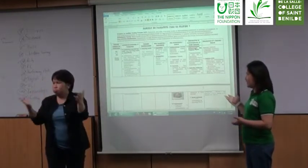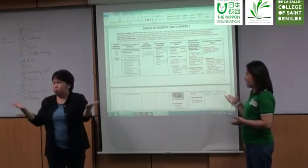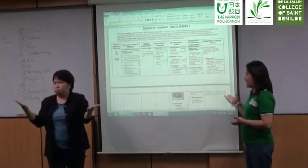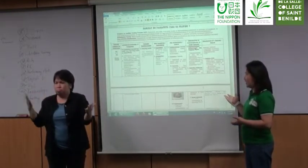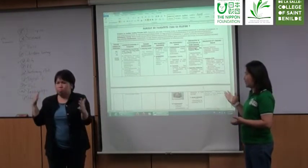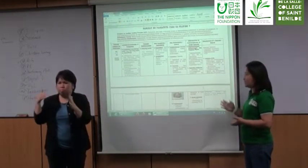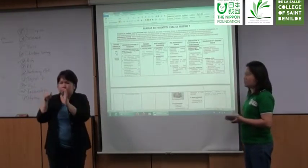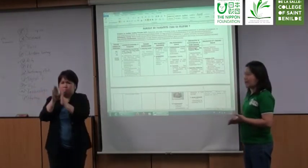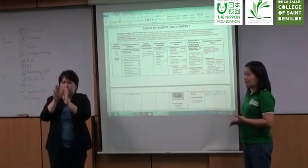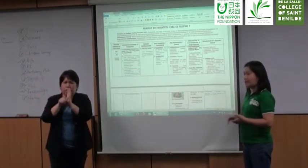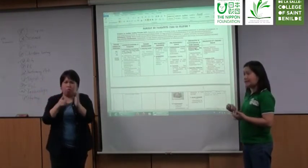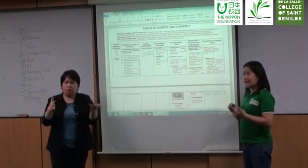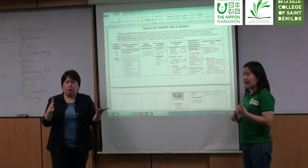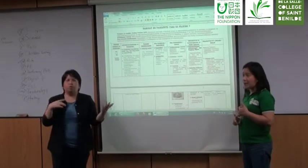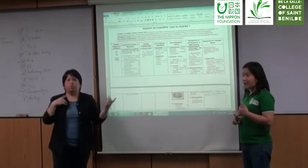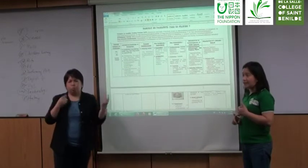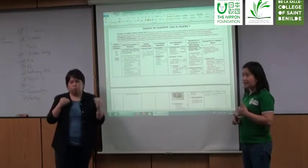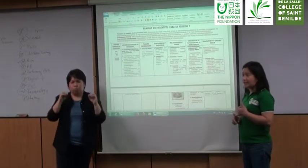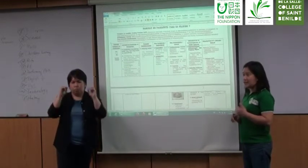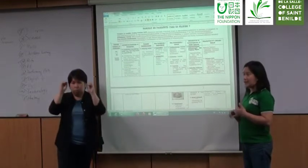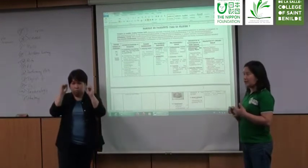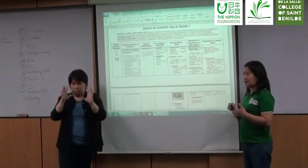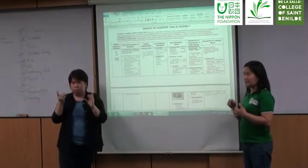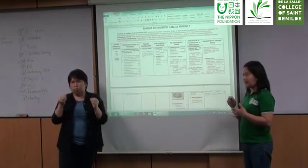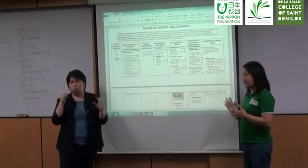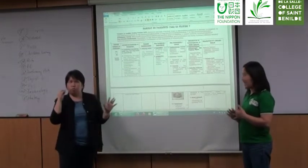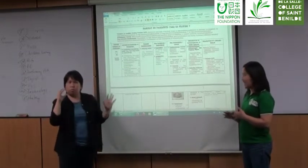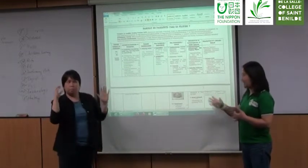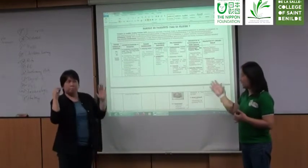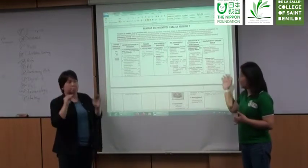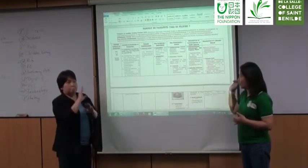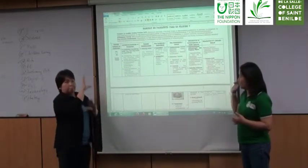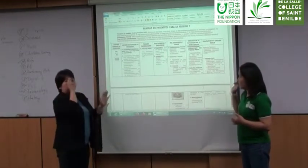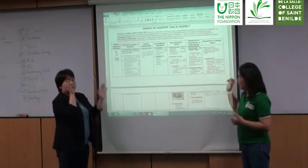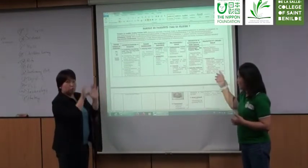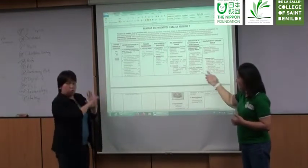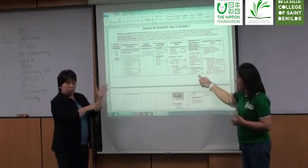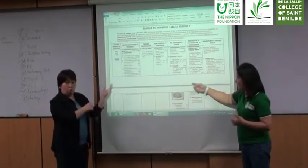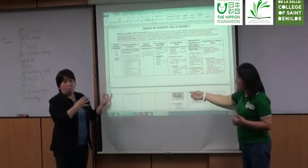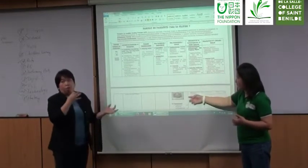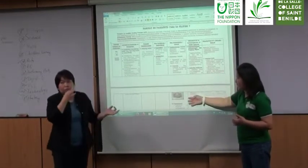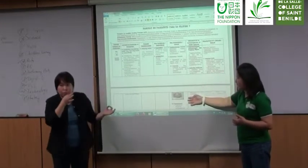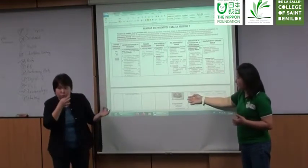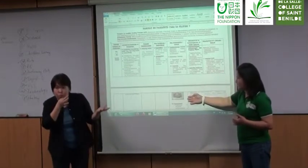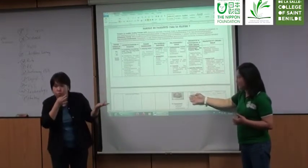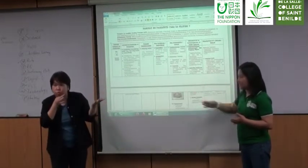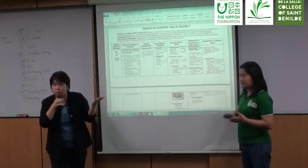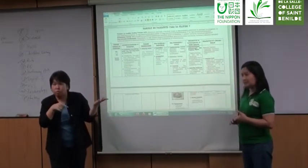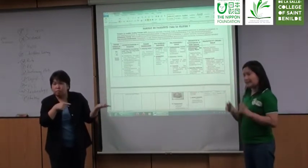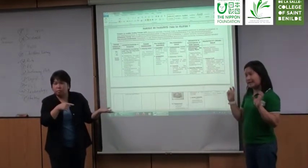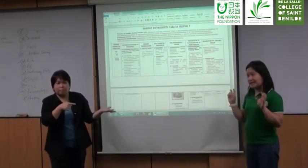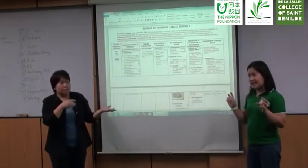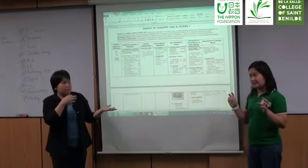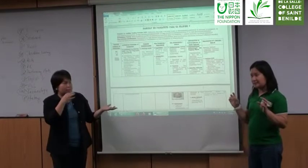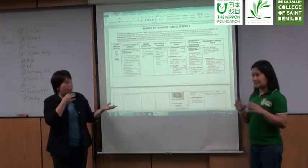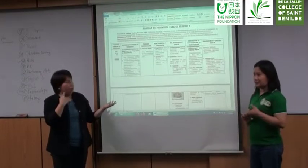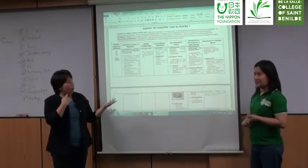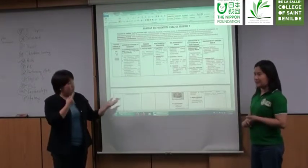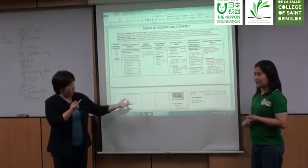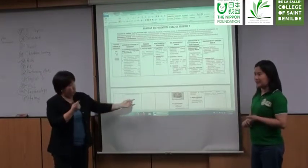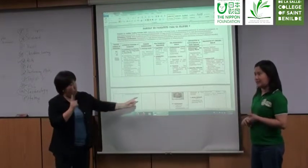ng panimula, pwede sa larawan, pagkain, ayan. So, larawan ng isang